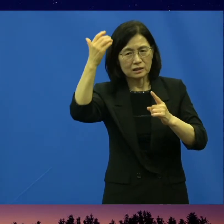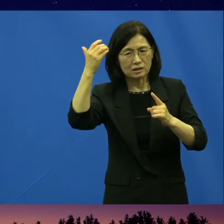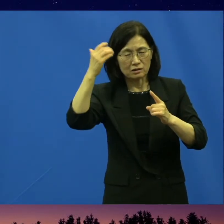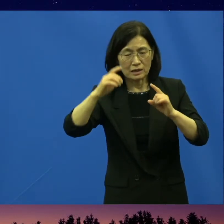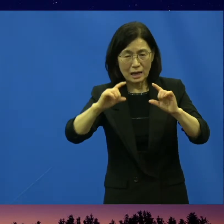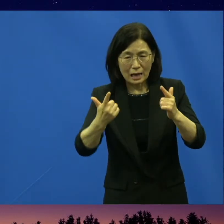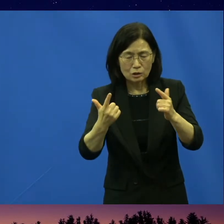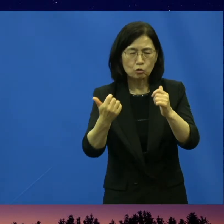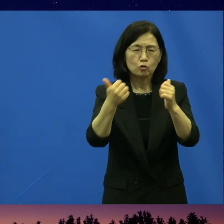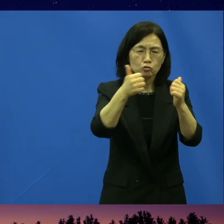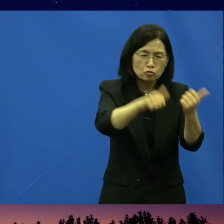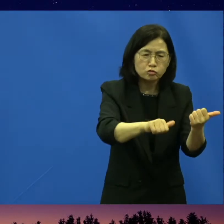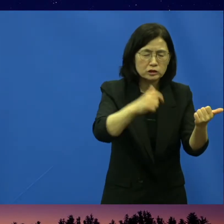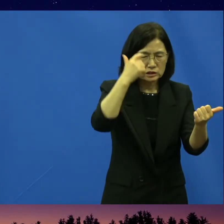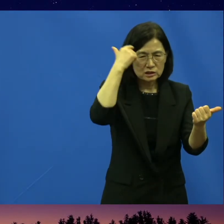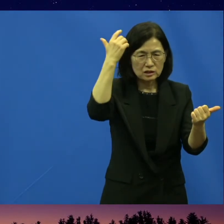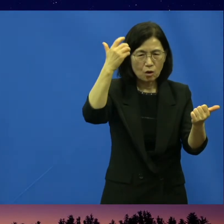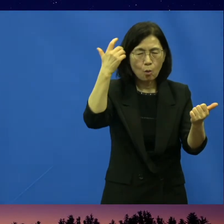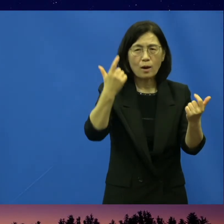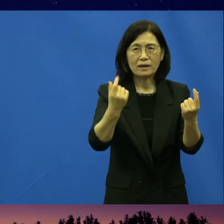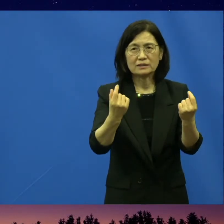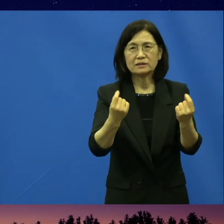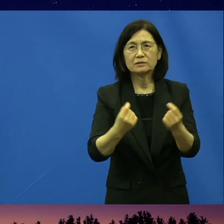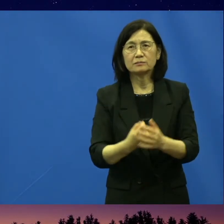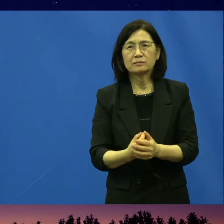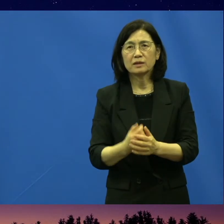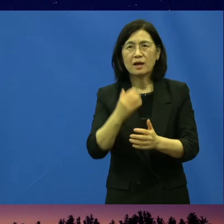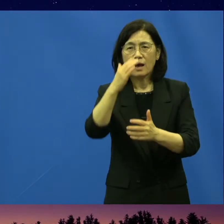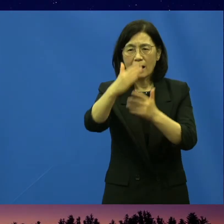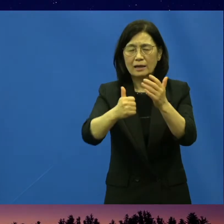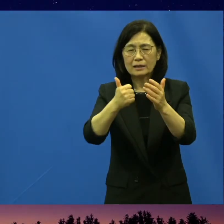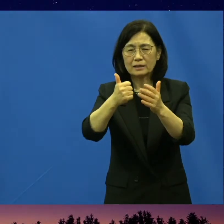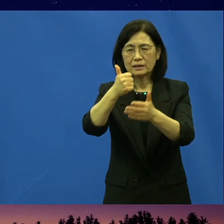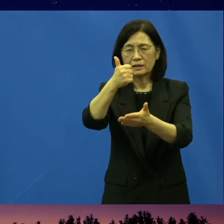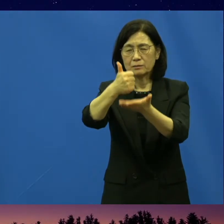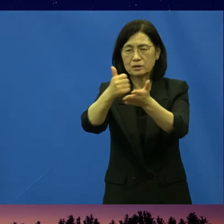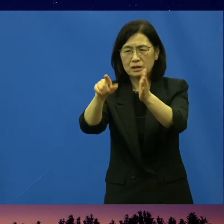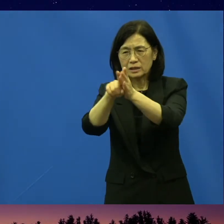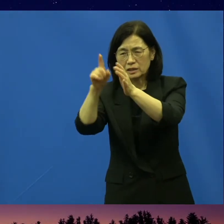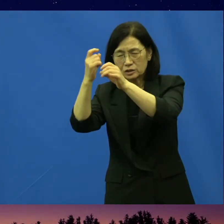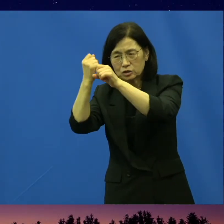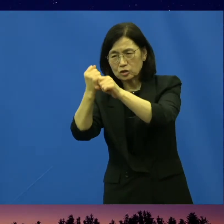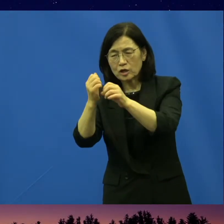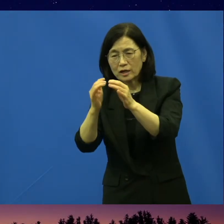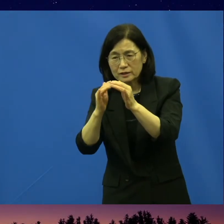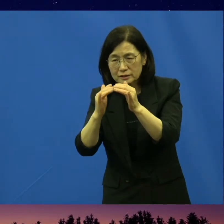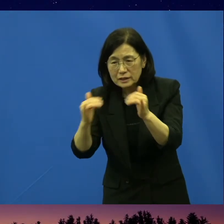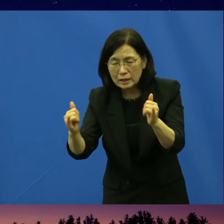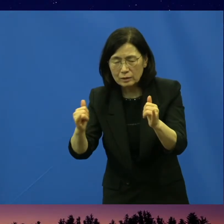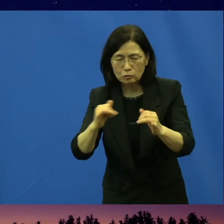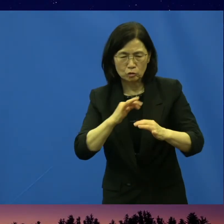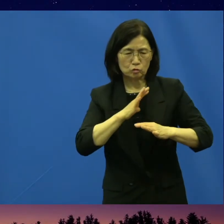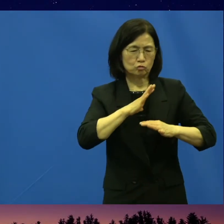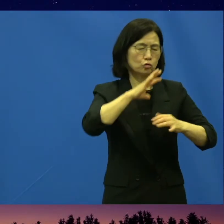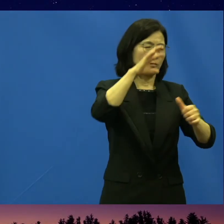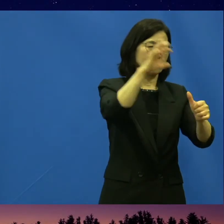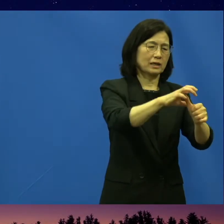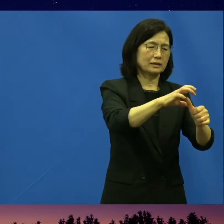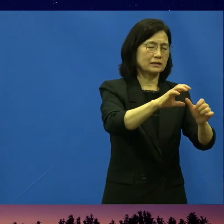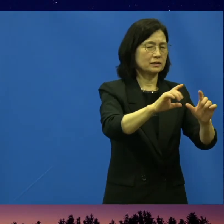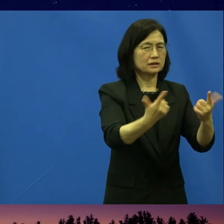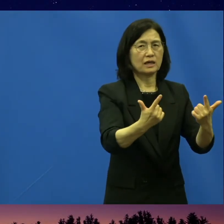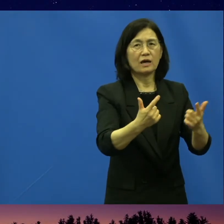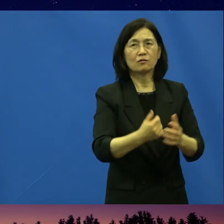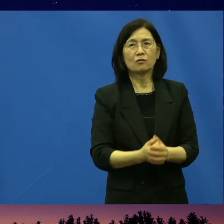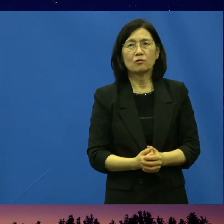하나님은 우리가 두려움 속에 살기를 원하지 않습니다. 하나님을 신뢰하는 사람들에게는 두려움 속에 갇혀 살지 않아요. 때로는